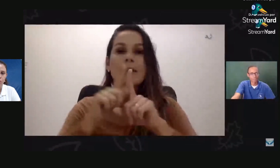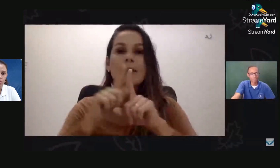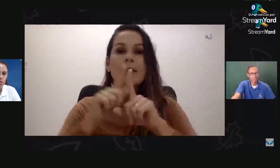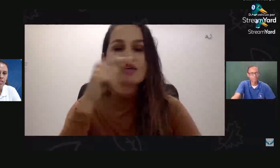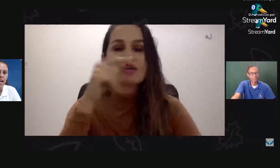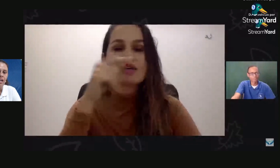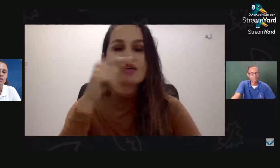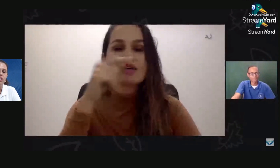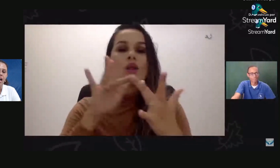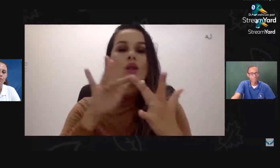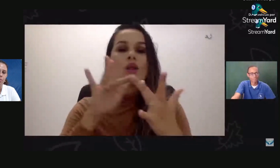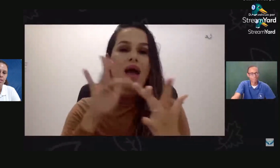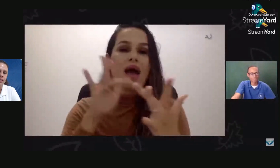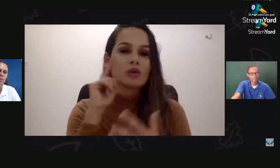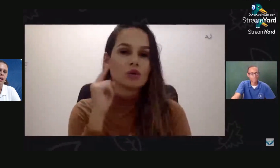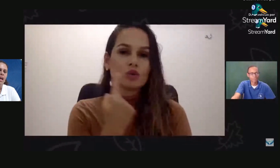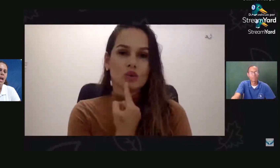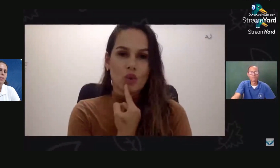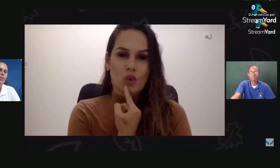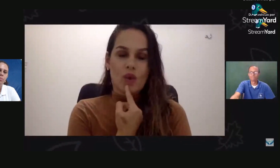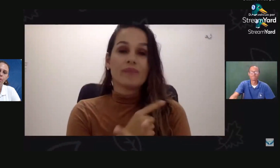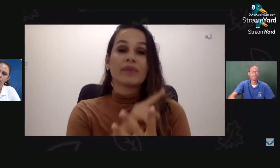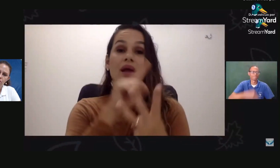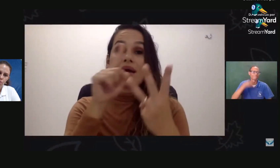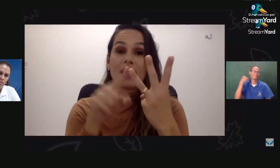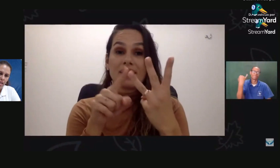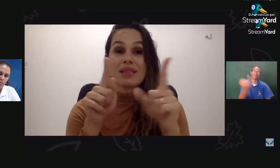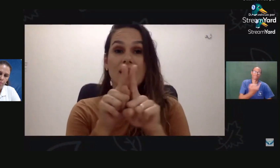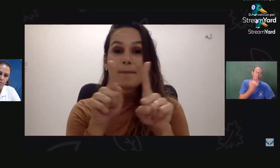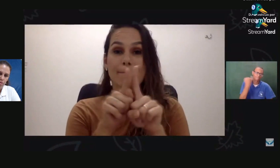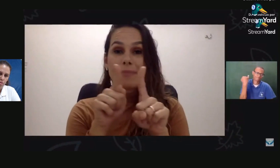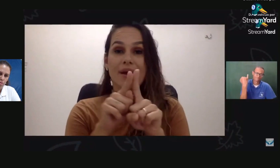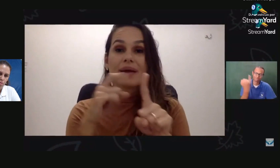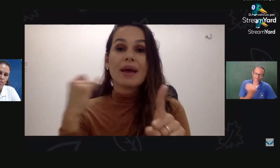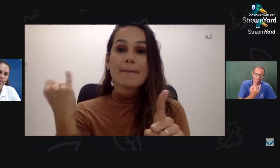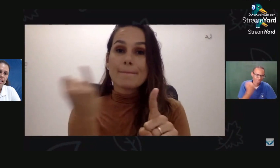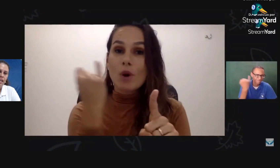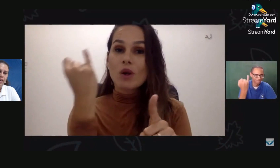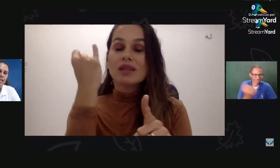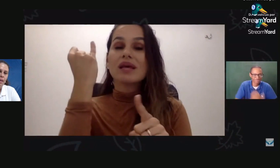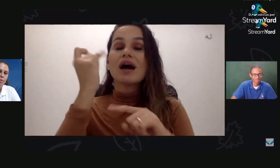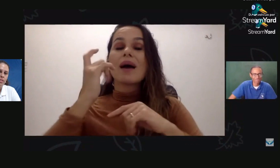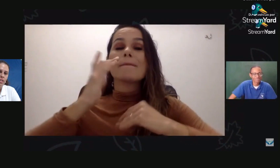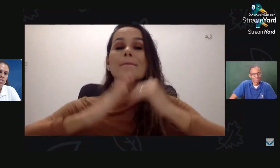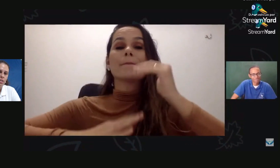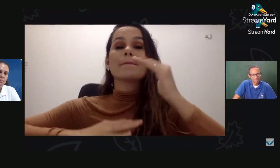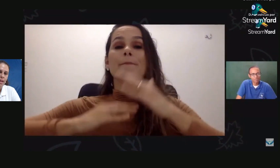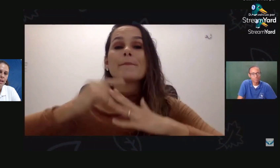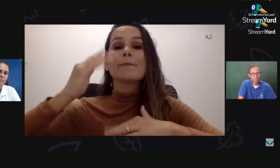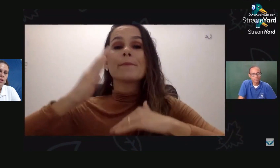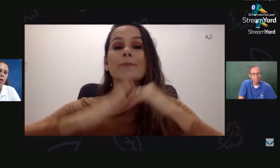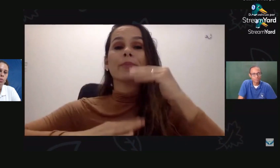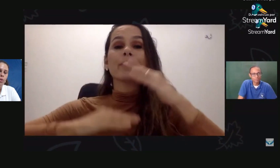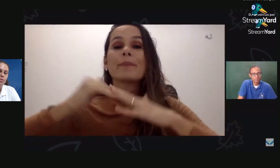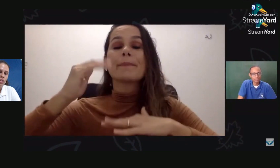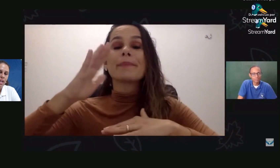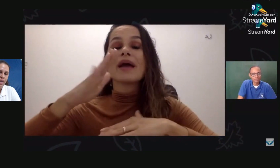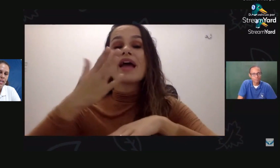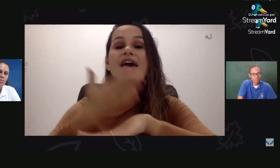ter essa continuidade na formação. É muito importante o contato com a pessoa surda e é importante também